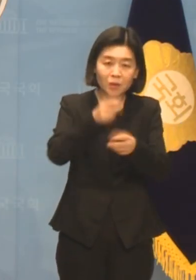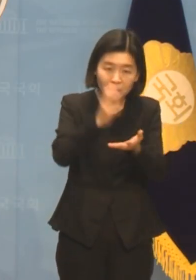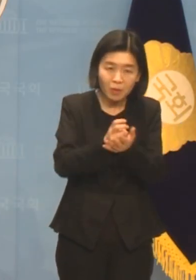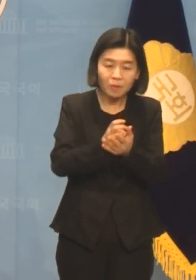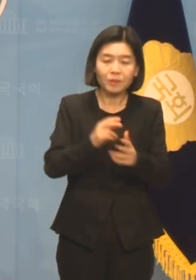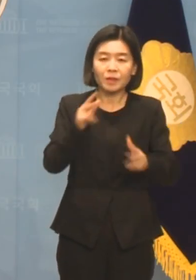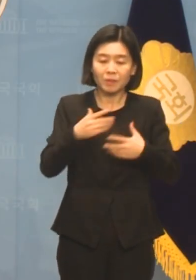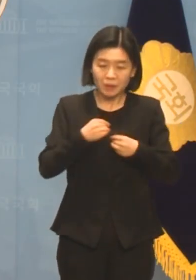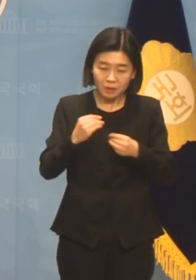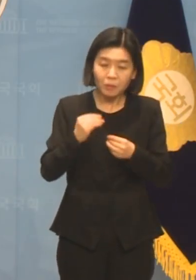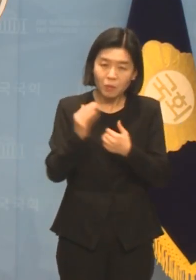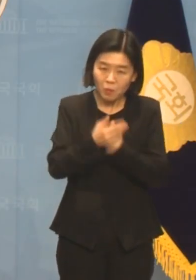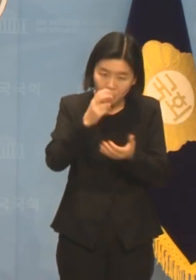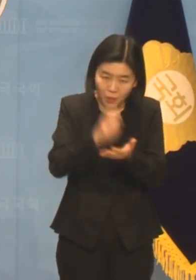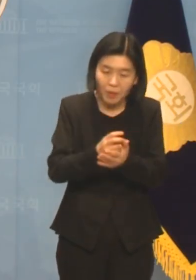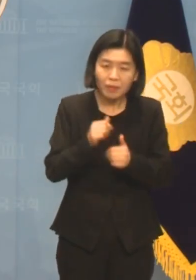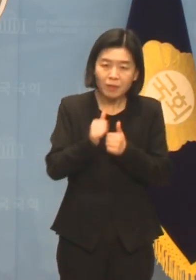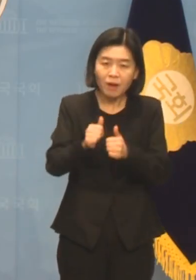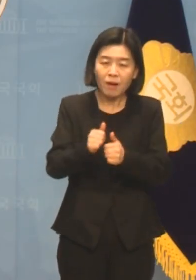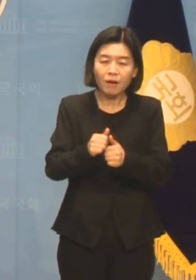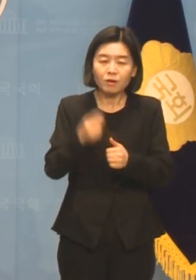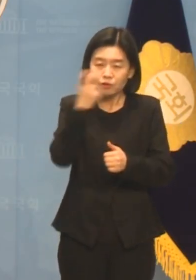더욱 철저하게 수사해야 합니다.